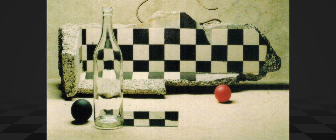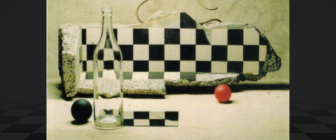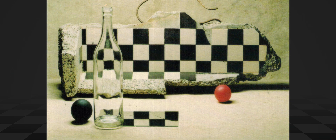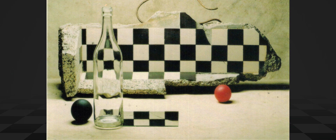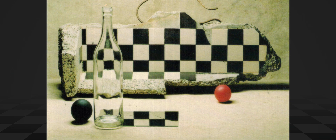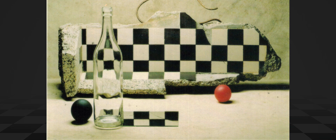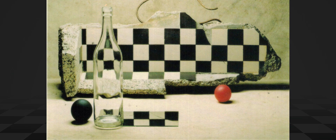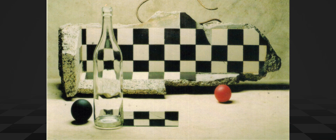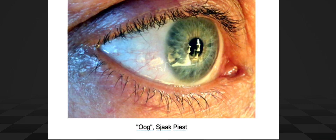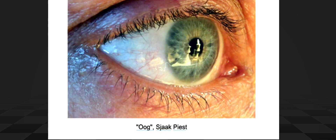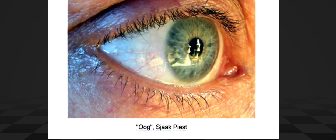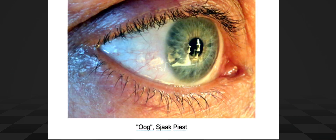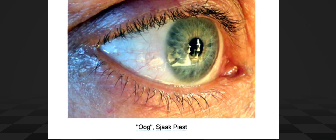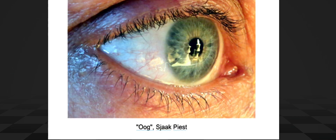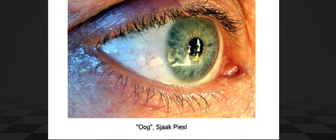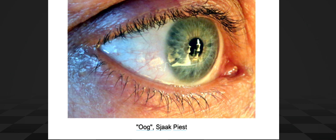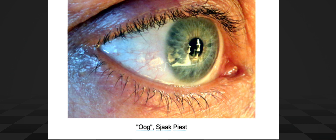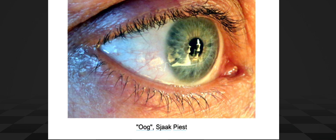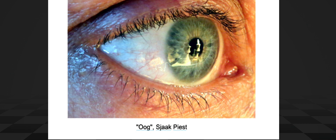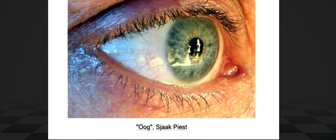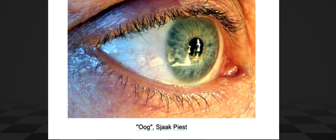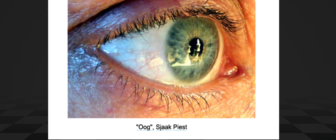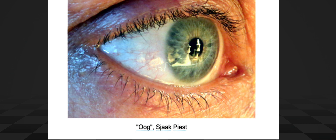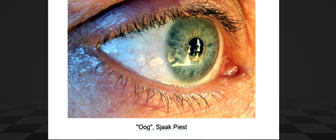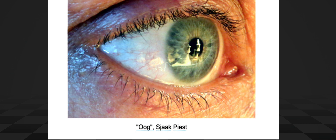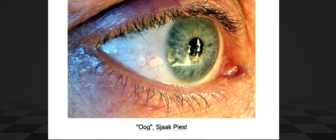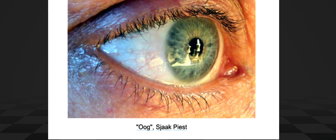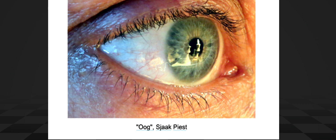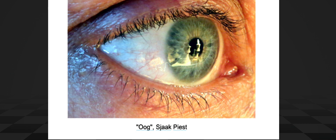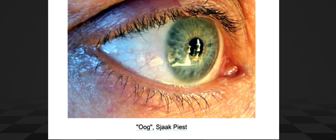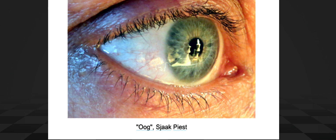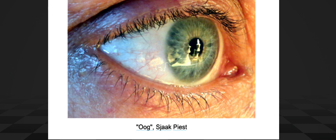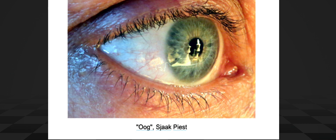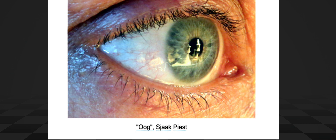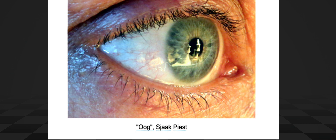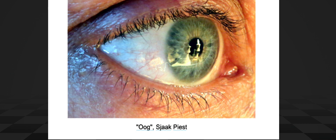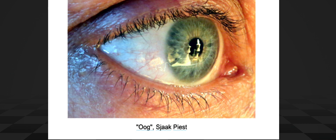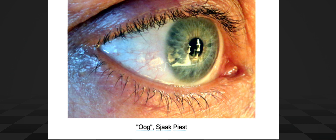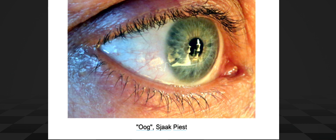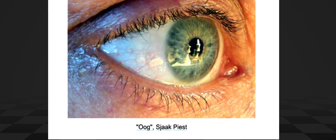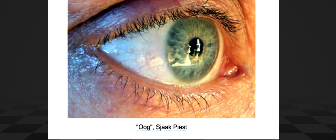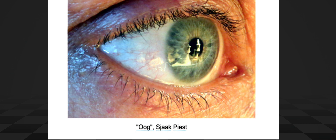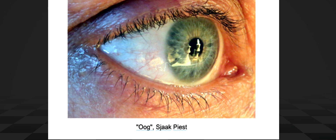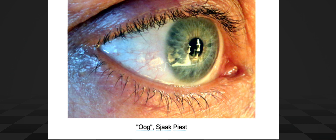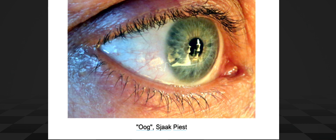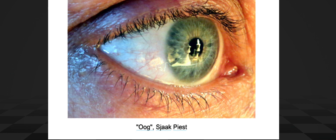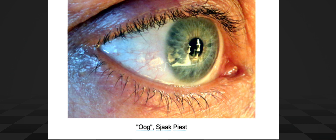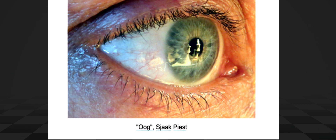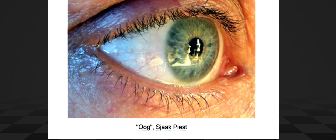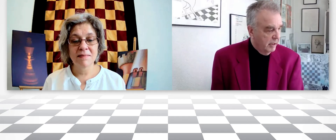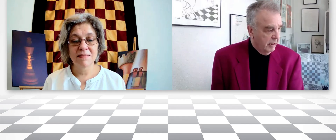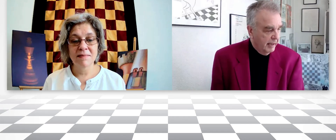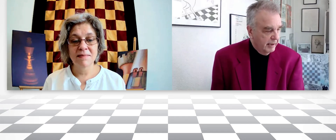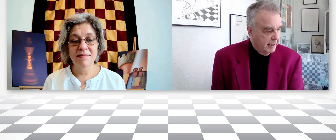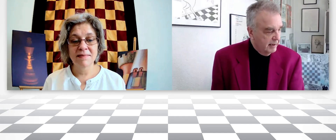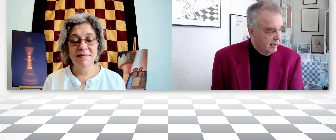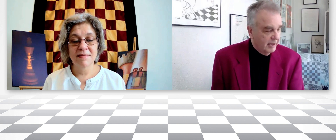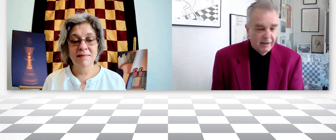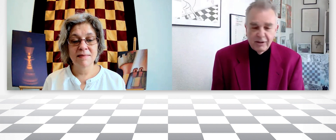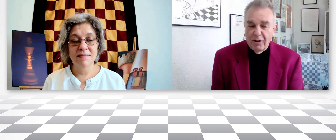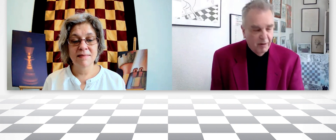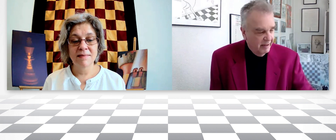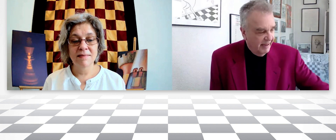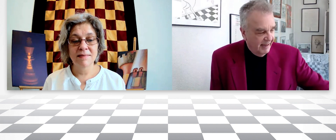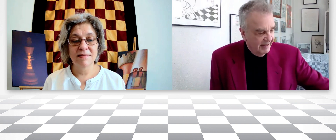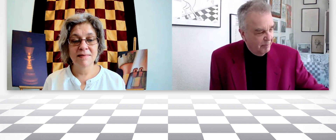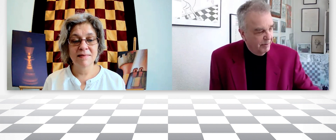schaakcultuur in een bepaalde... Ja, een land of in een... Hè? Dat komt er wel op die kaarten te staan. Ja, er zijn